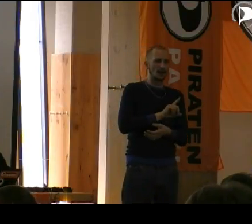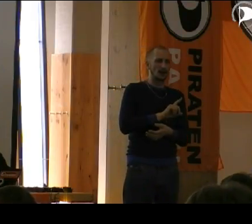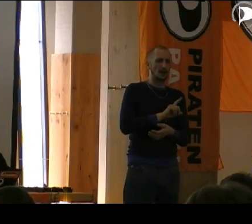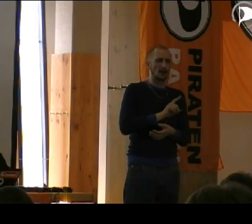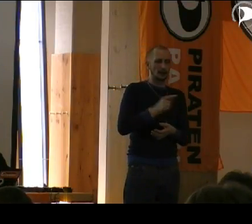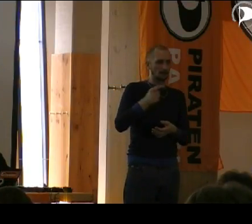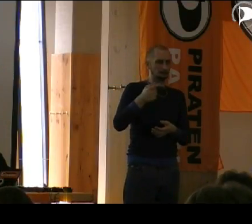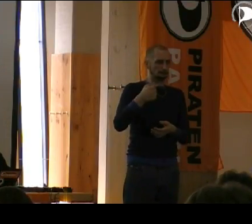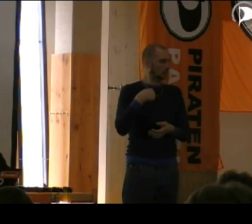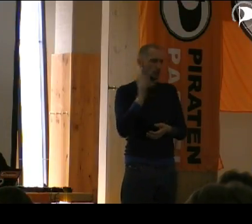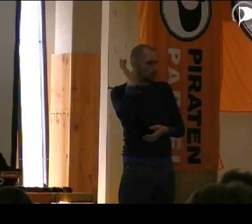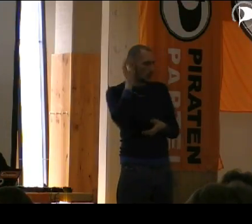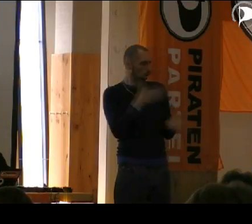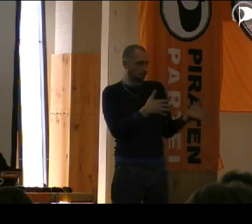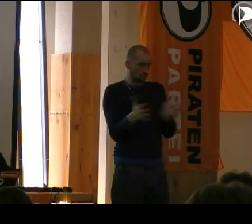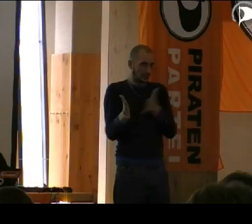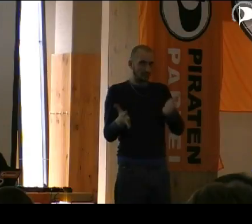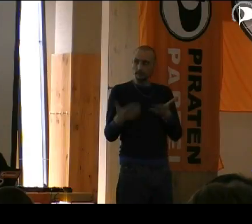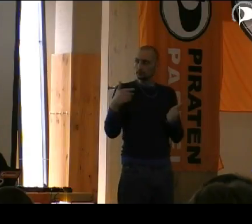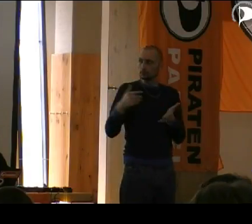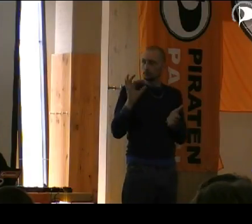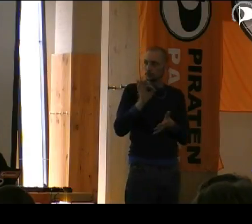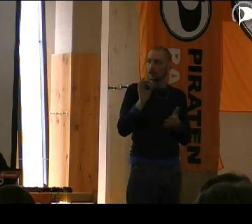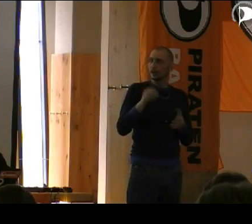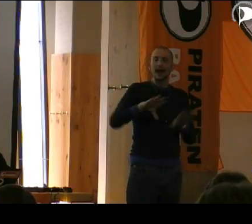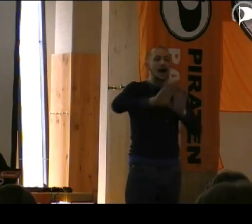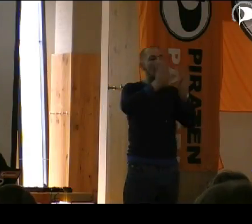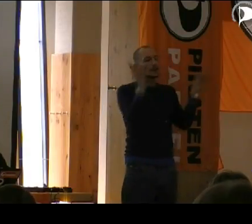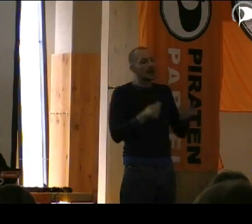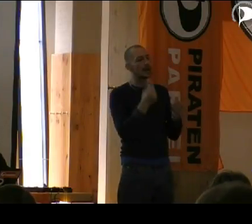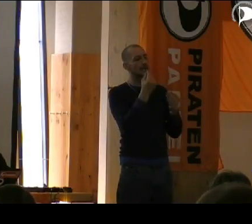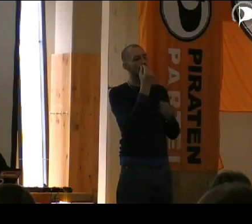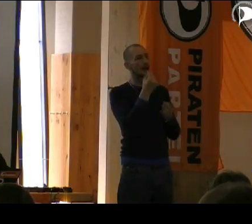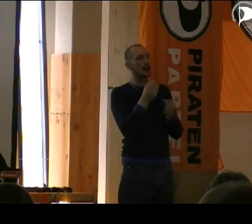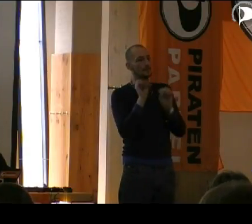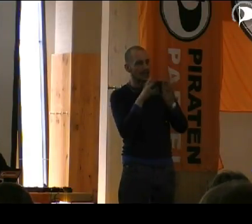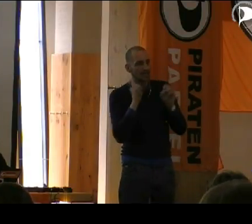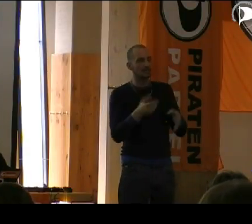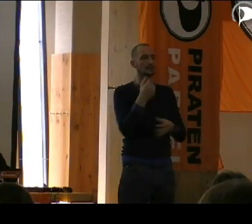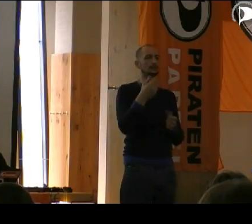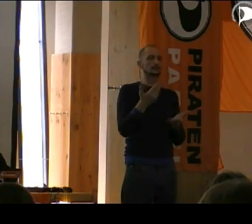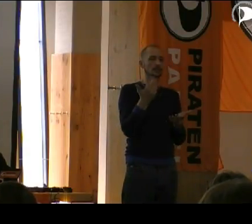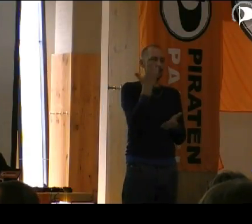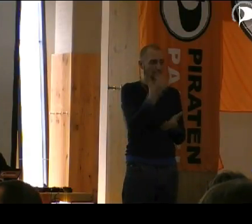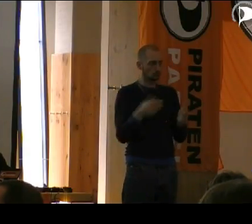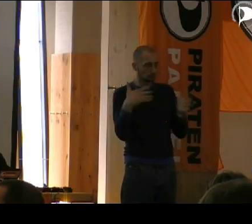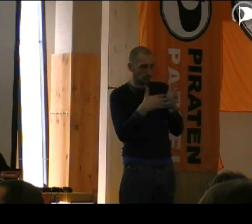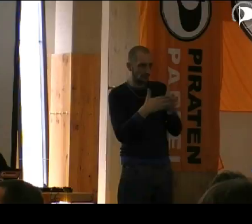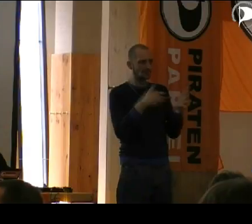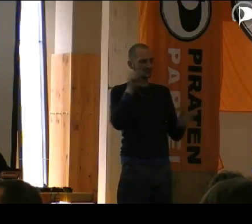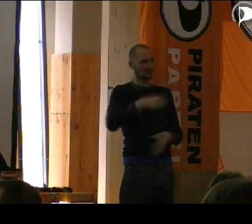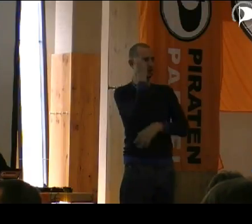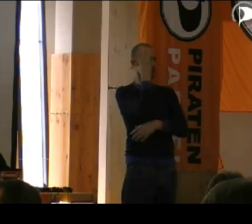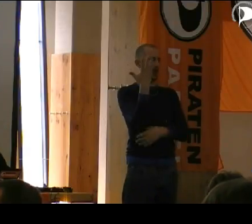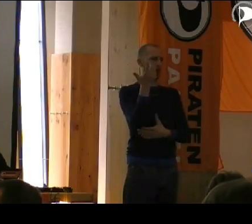ist ja ich hätte wirklich im gesamten bericht von den rechnungsprüfern wäre schön gewesen zur umstellung bild zu machen aber ich